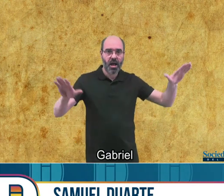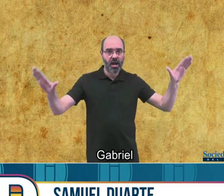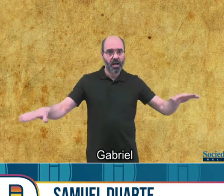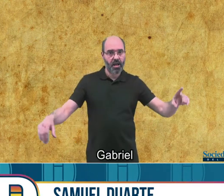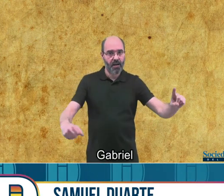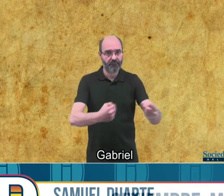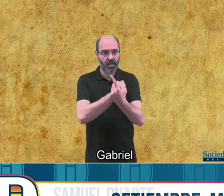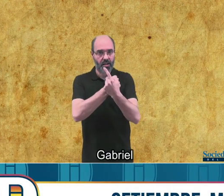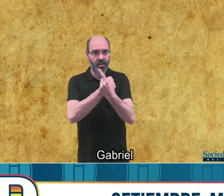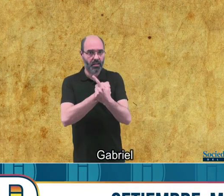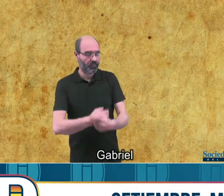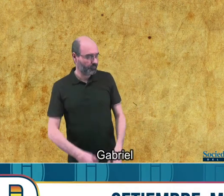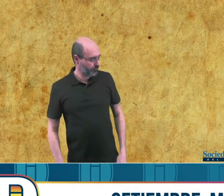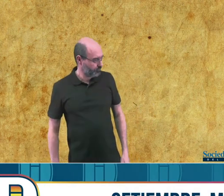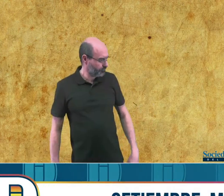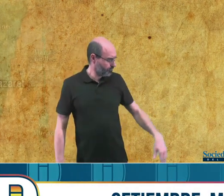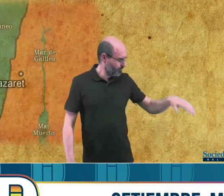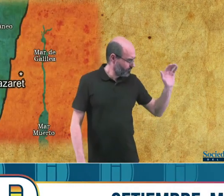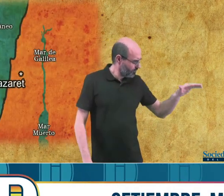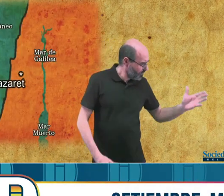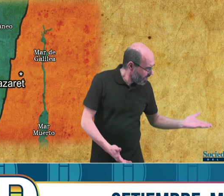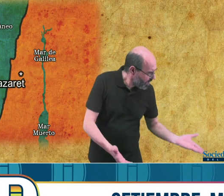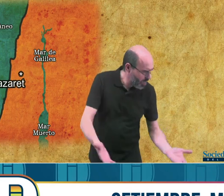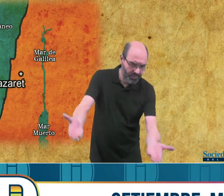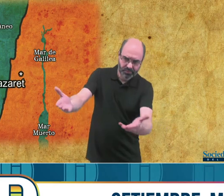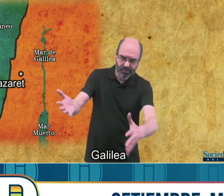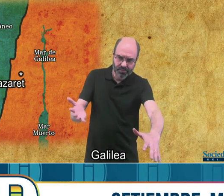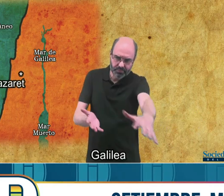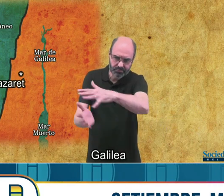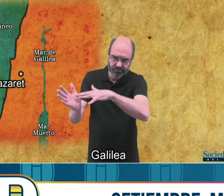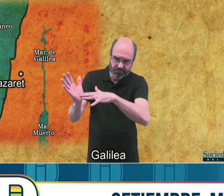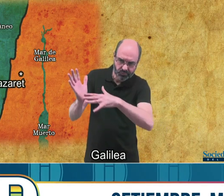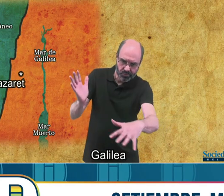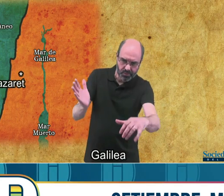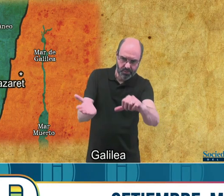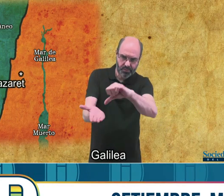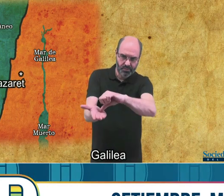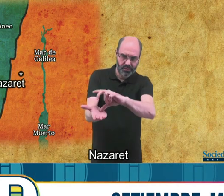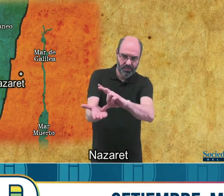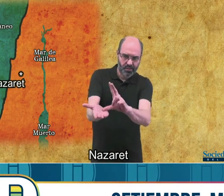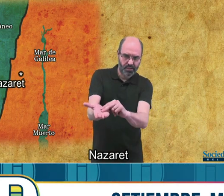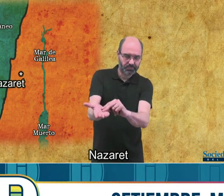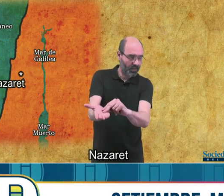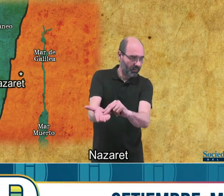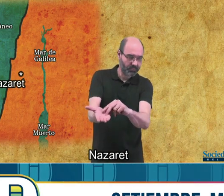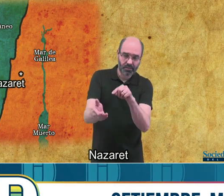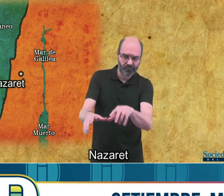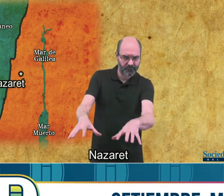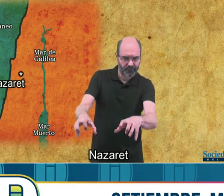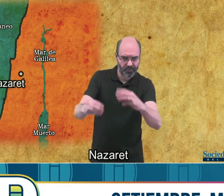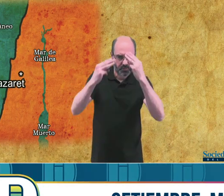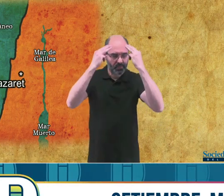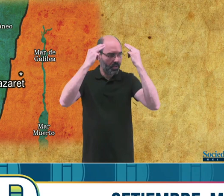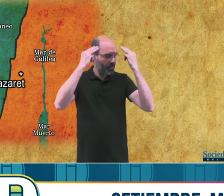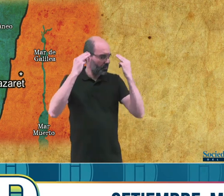septiembre Bueno desde hace muchos años que se celebra como el mes de la Biblia si bien creemos que la Biblia es importante para la